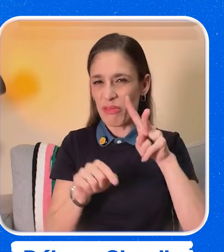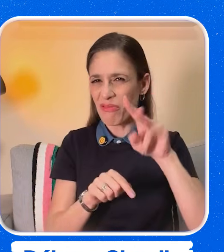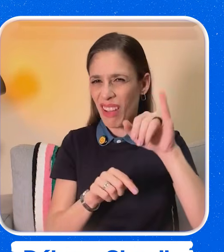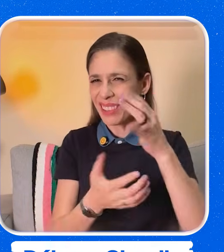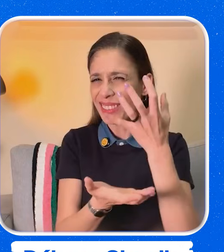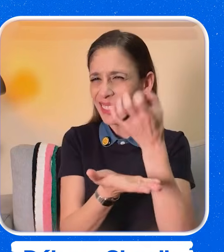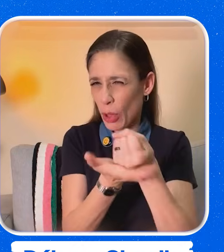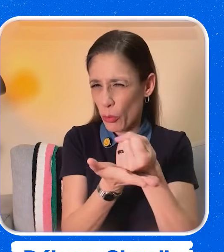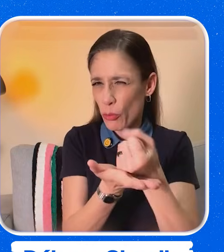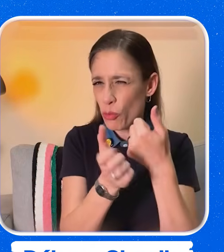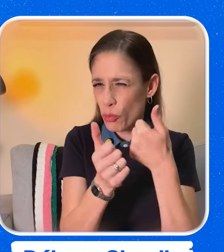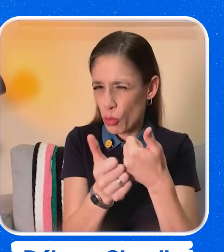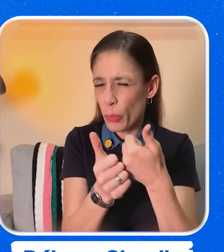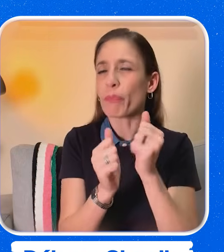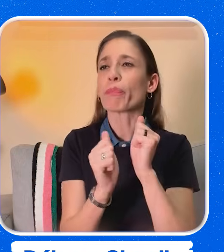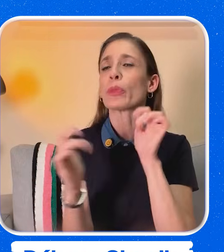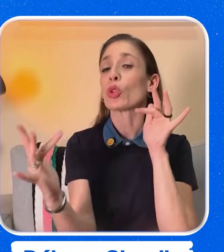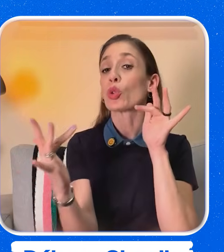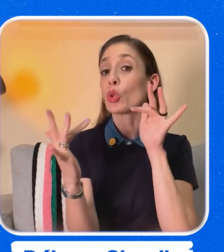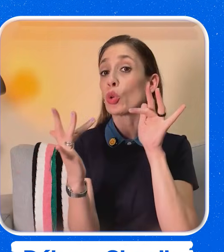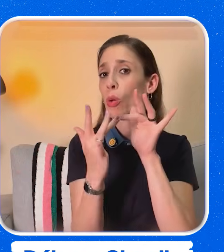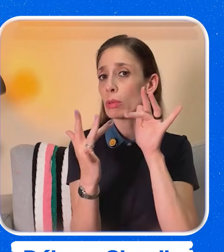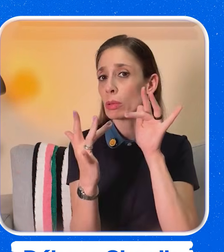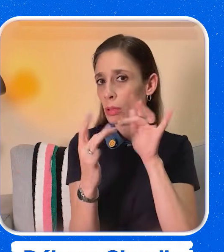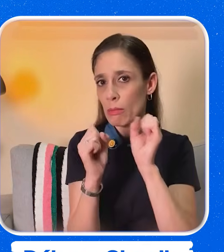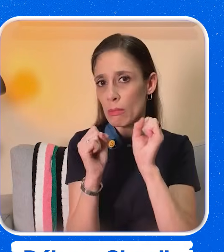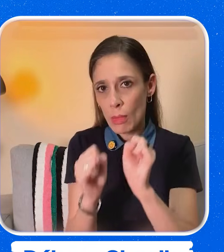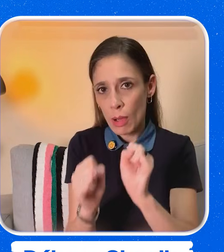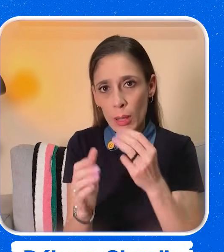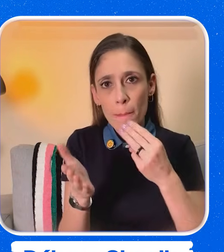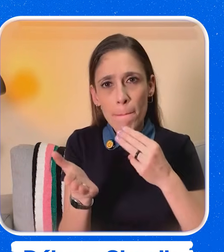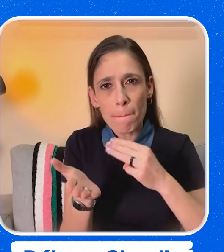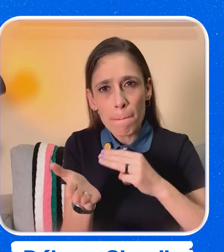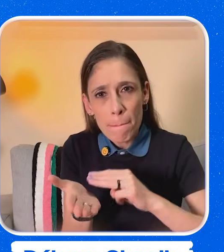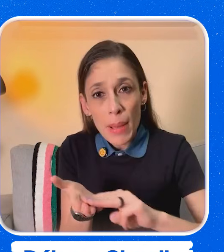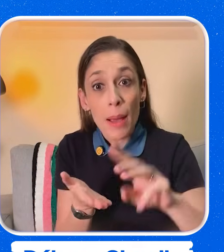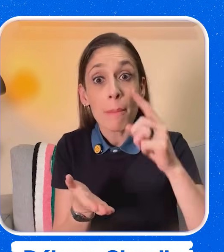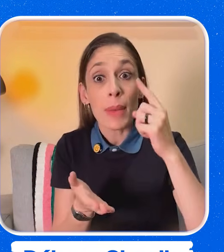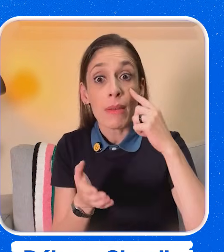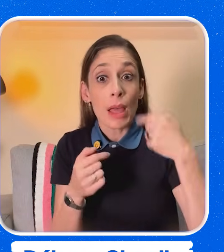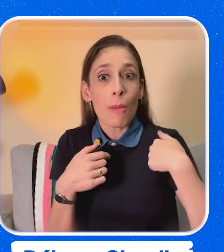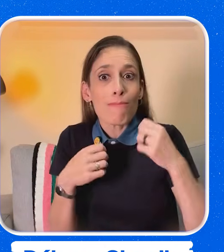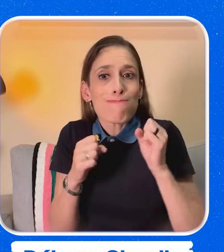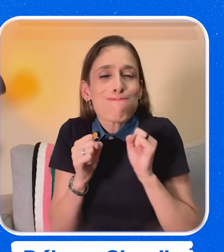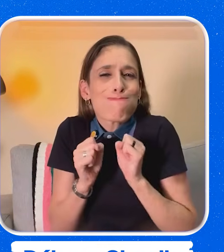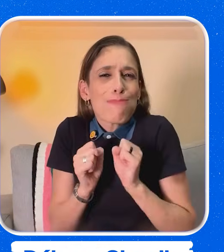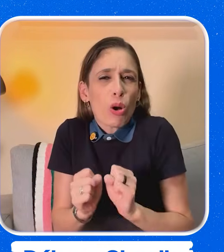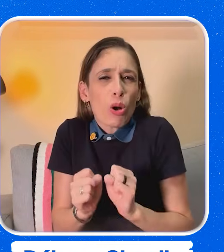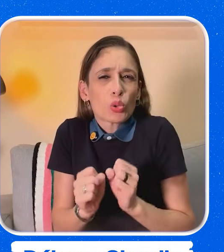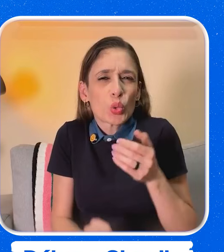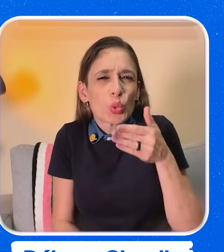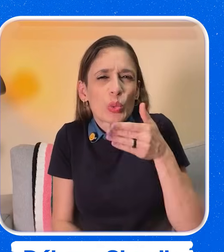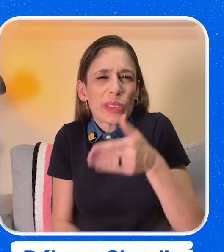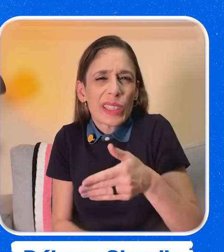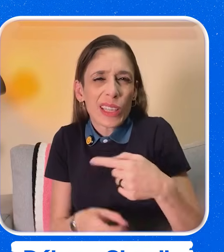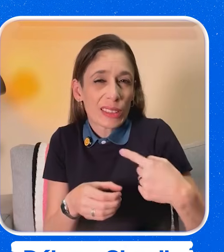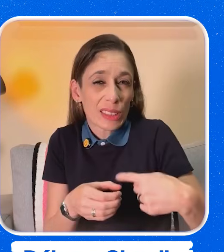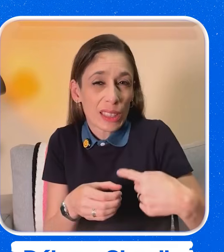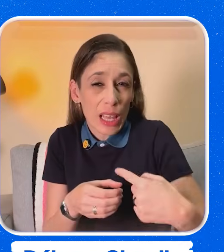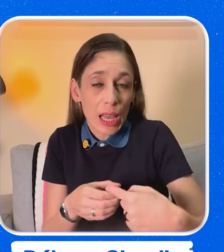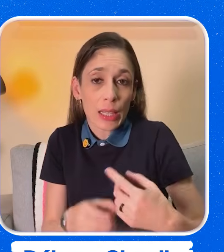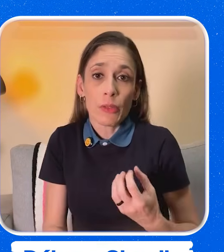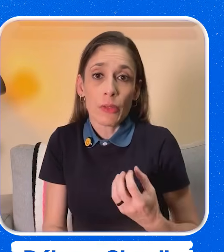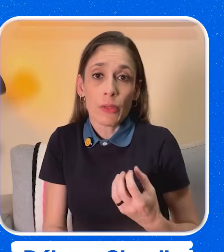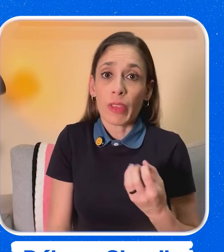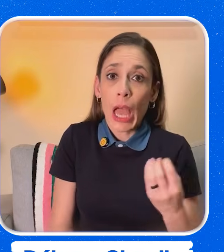E lá entrar em contato comigo para ver se eu posso passar pela sua cidade, né? Durante as